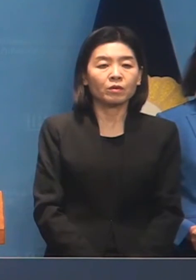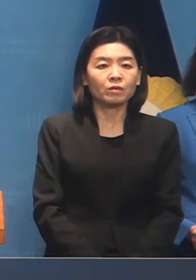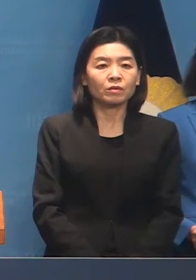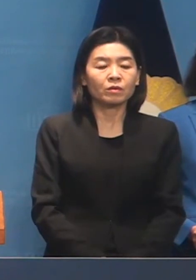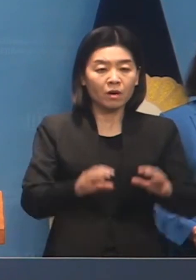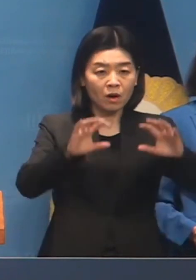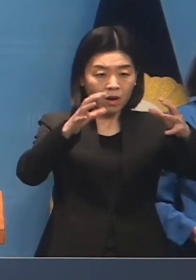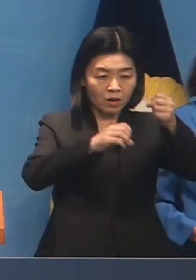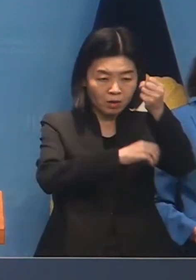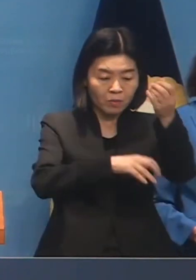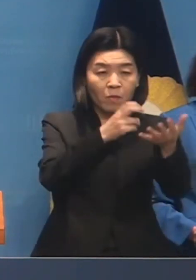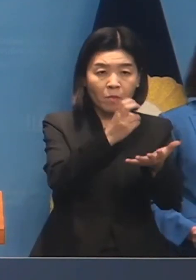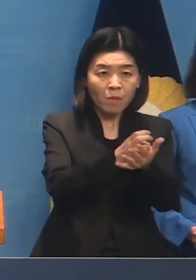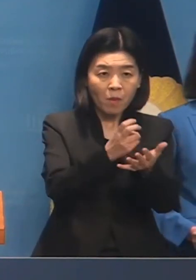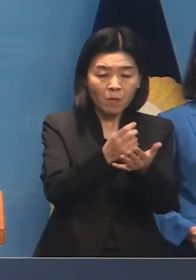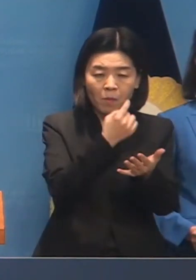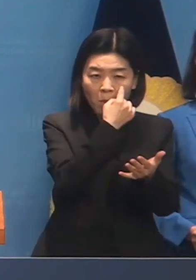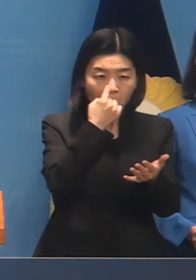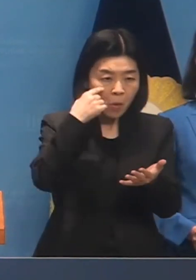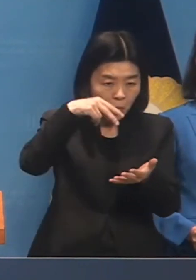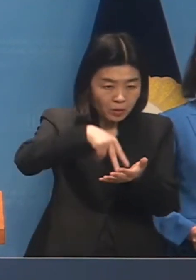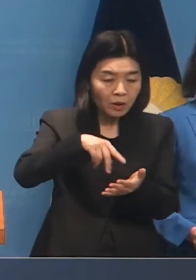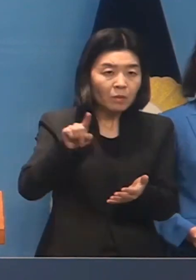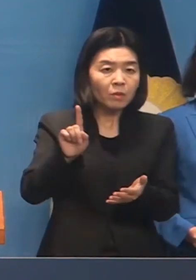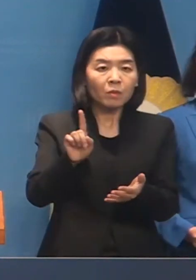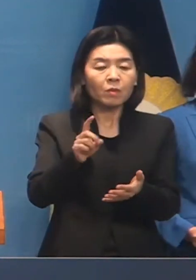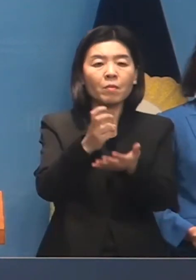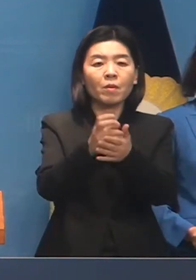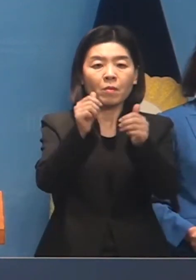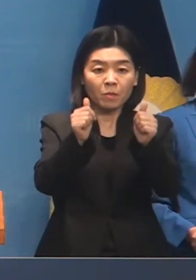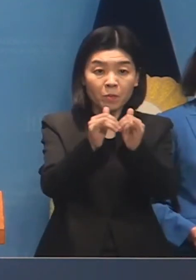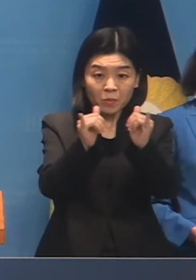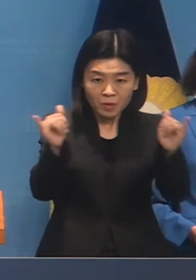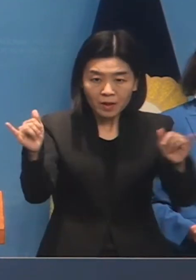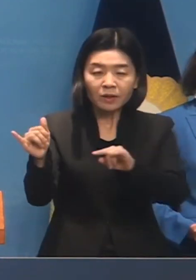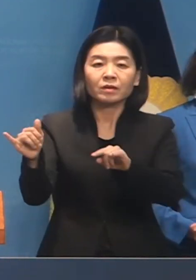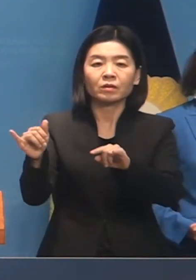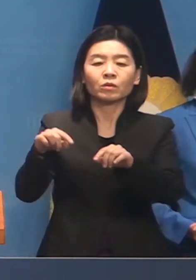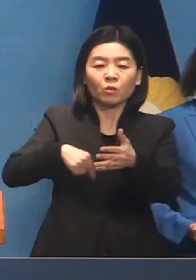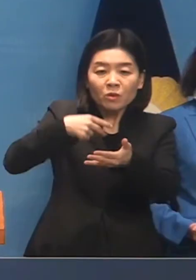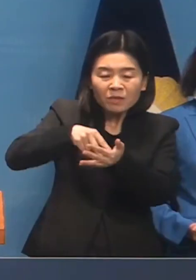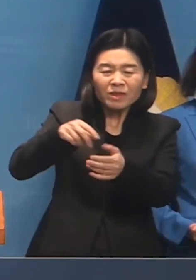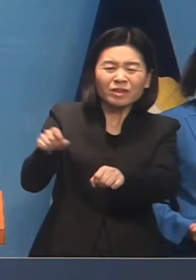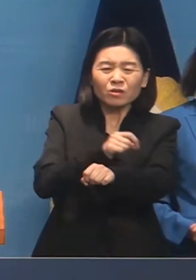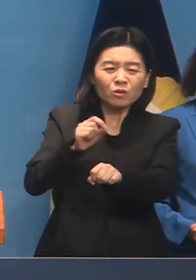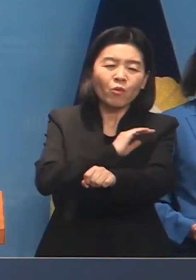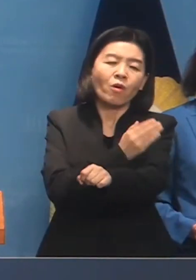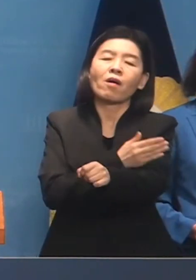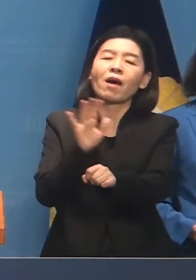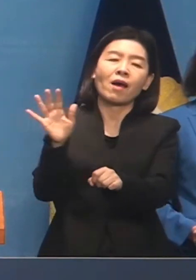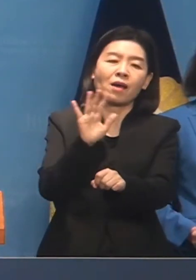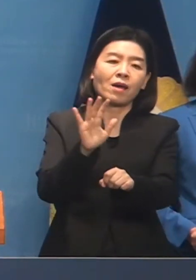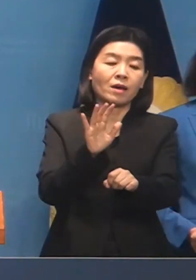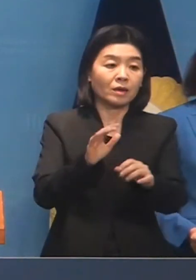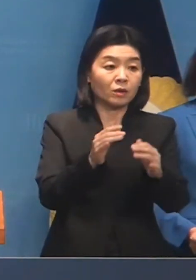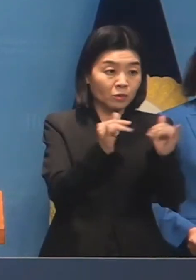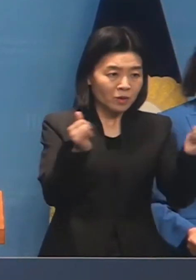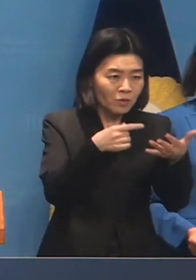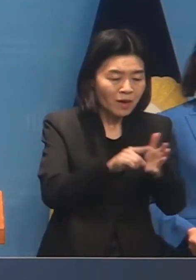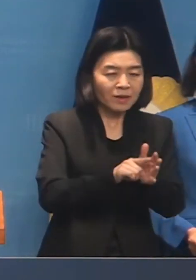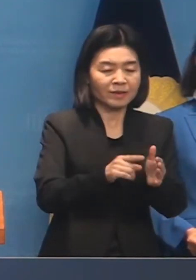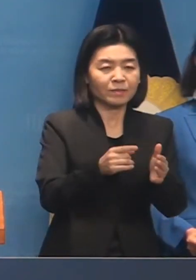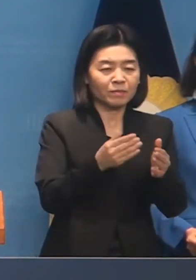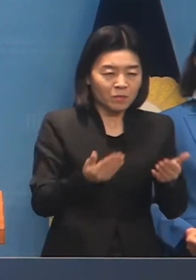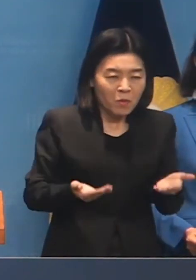헌법이 보장한 법관의 독립성은 특권이 아닙니다. 책임을 전제로 한 국민에 대한